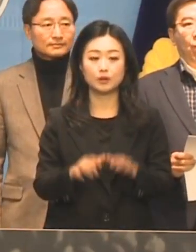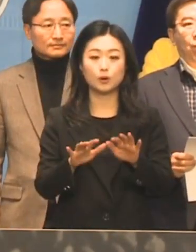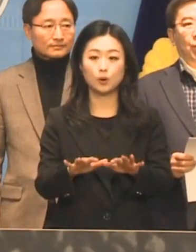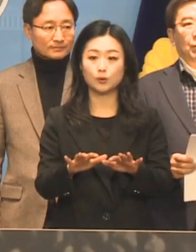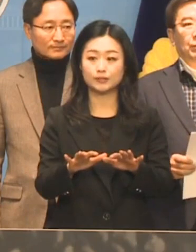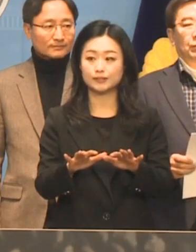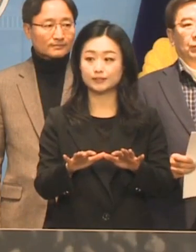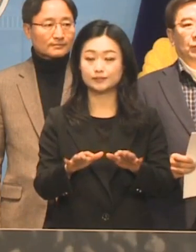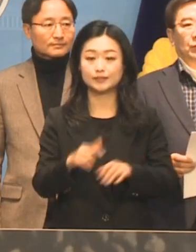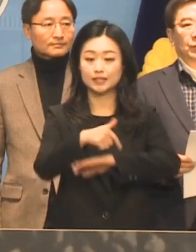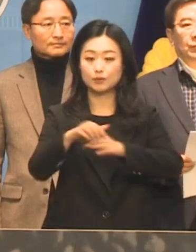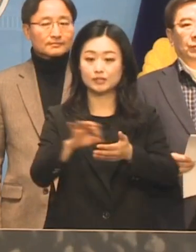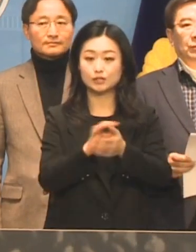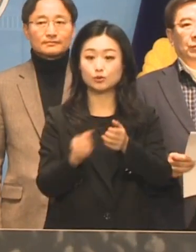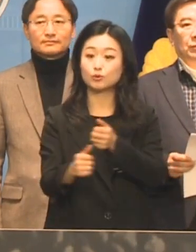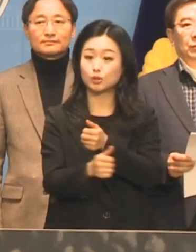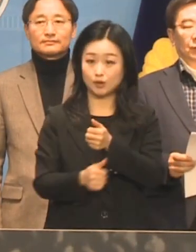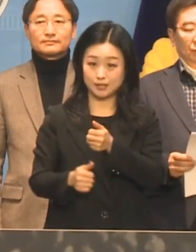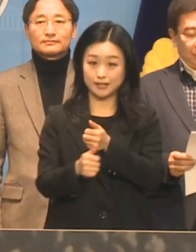오늘 저희들이 기획재정위원회에서